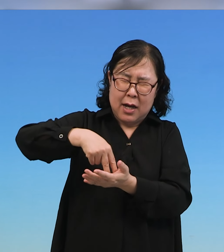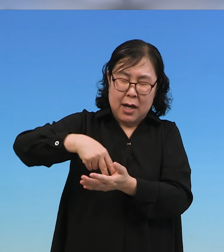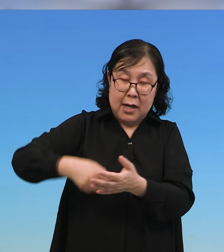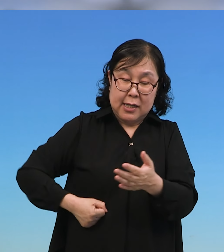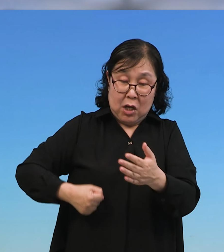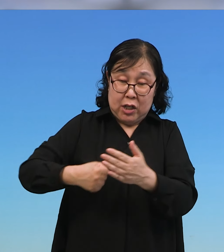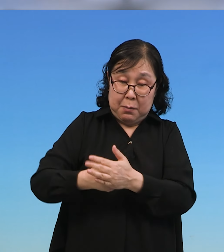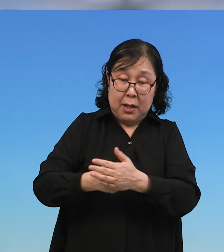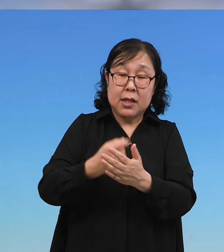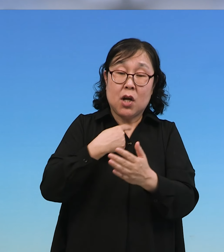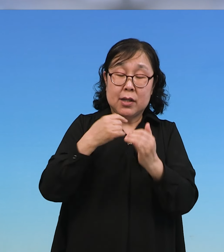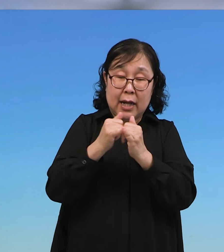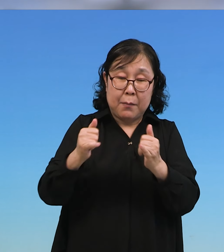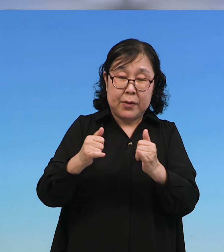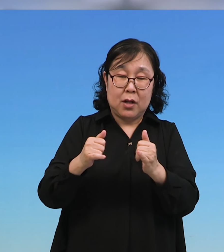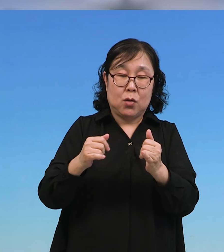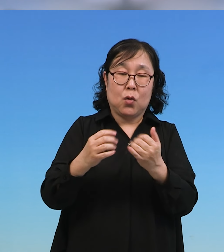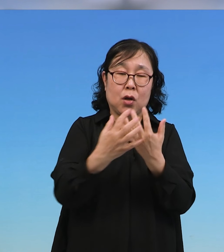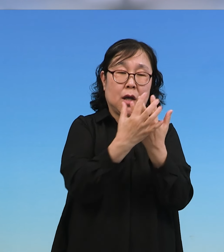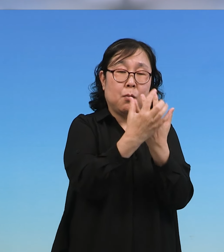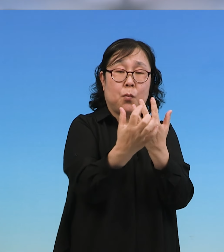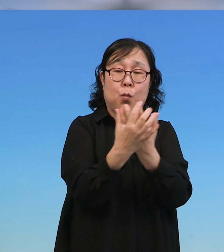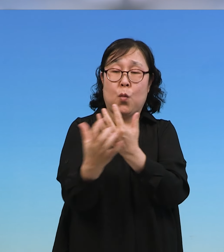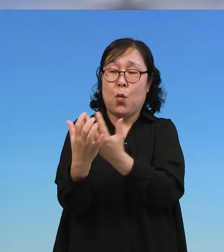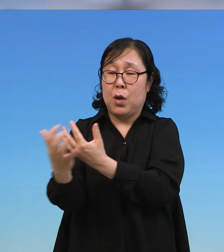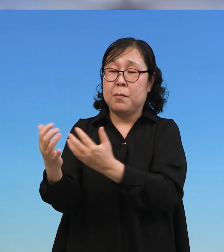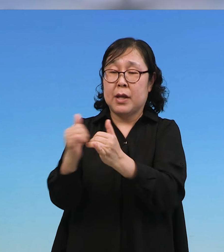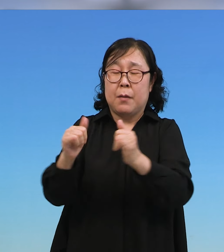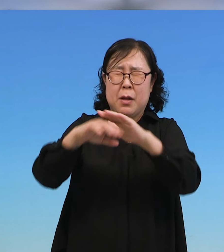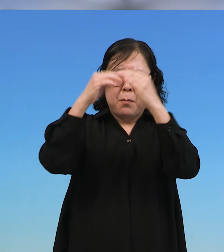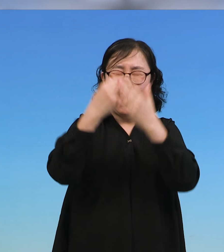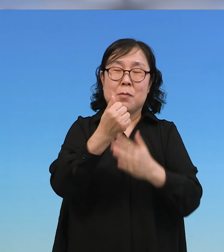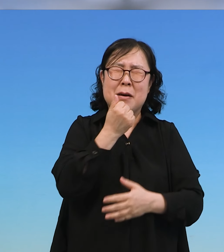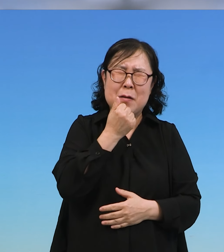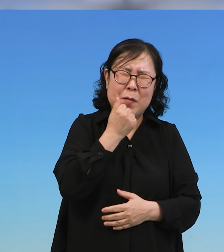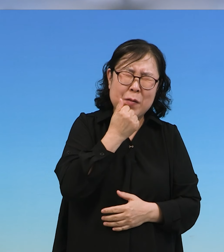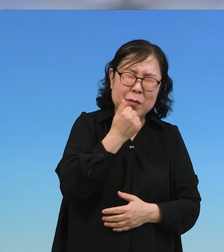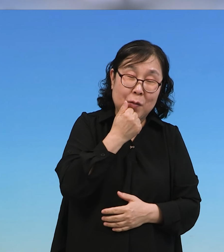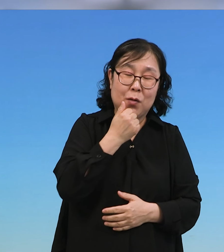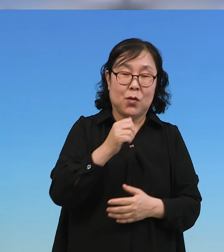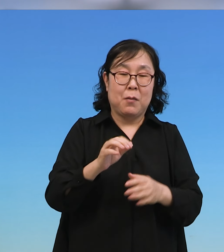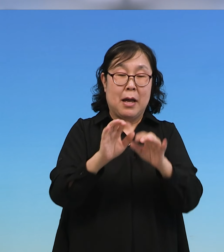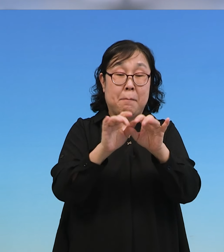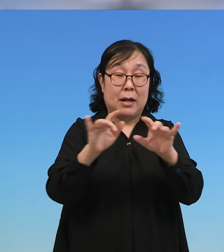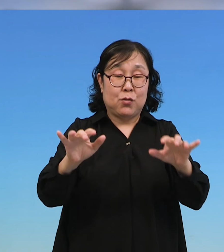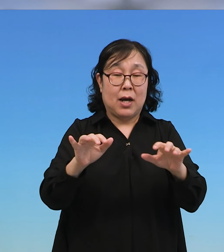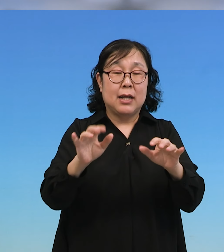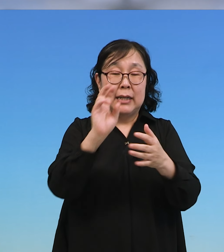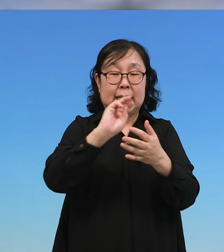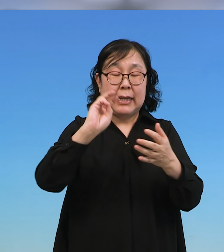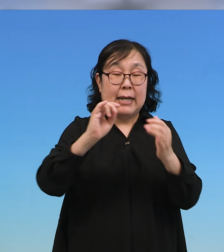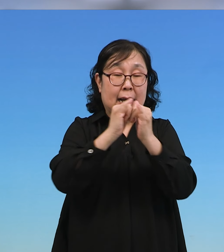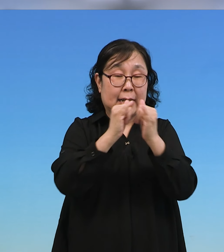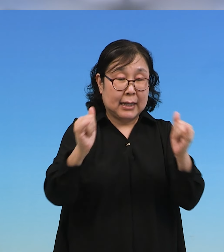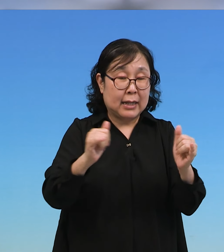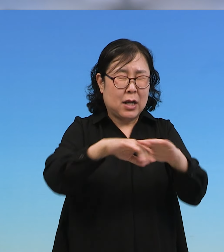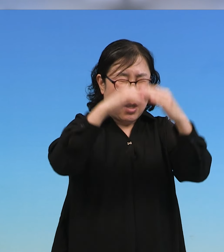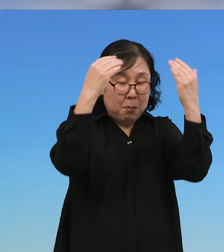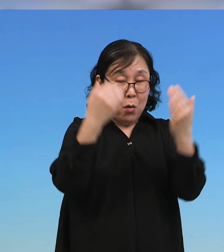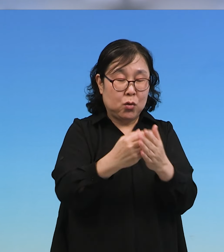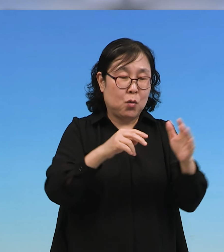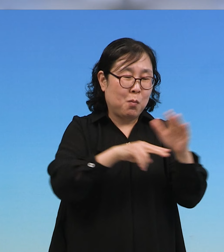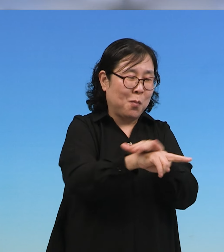뭐 그렇게 이제 그 예배가 끝나고 막 반주하는 팀 다 도망가고요. 이 수습이 안 되는 거예요.